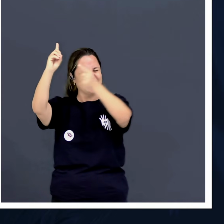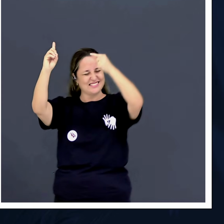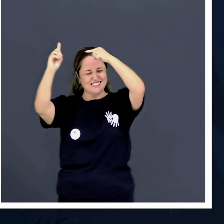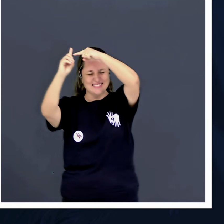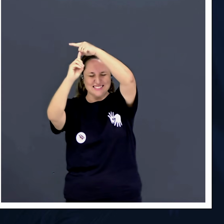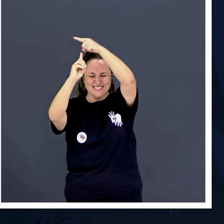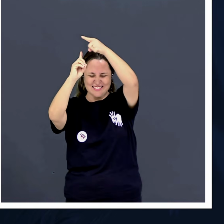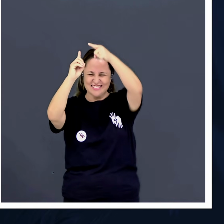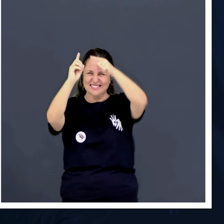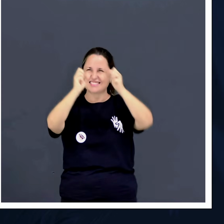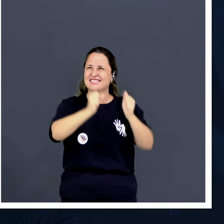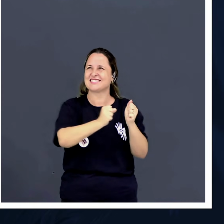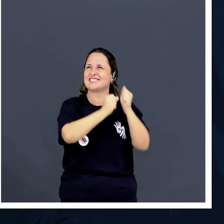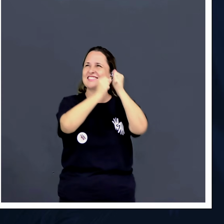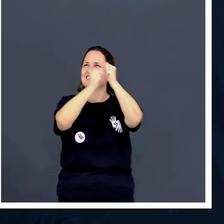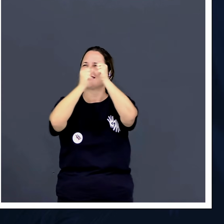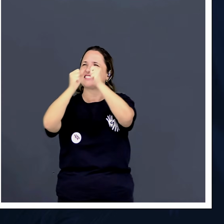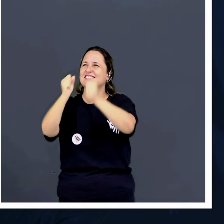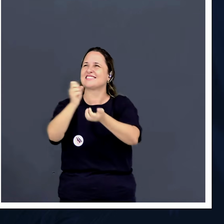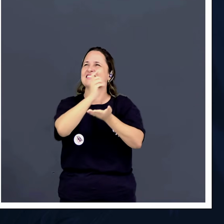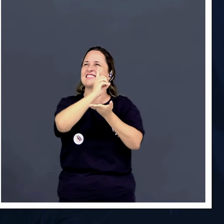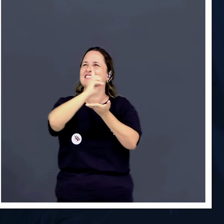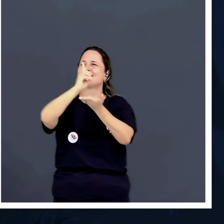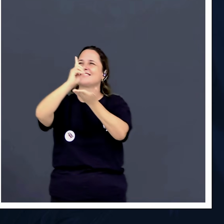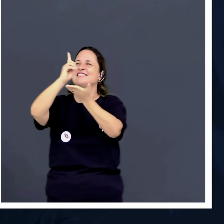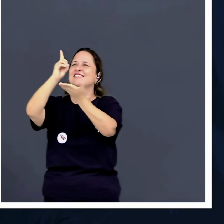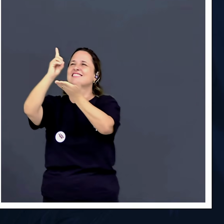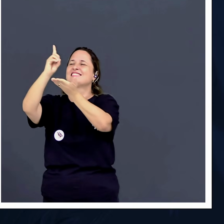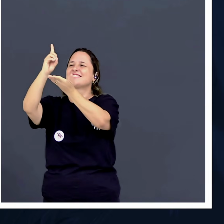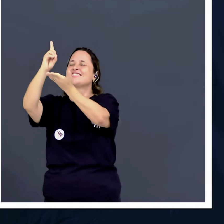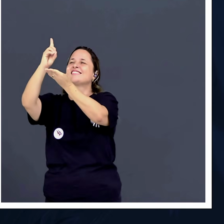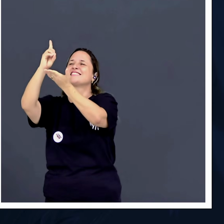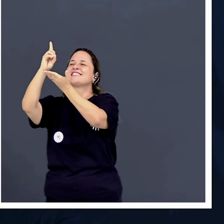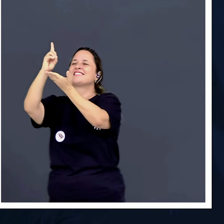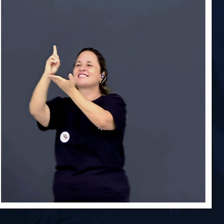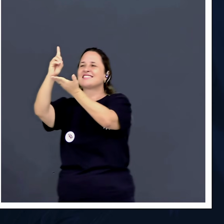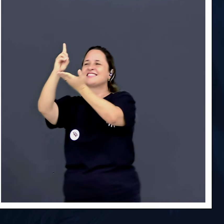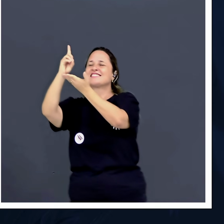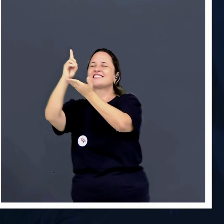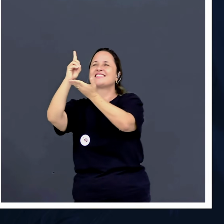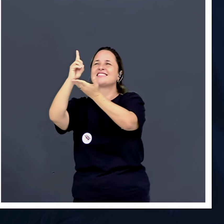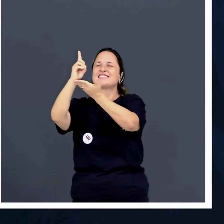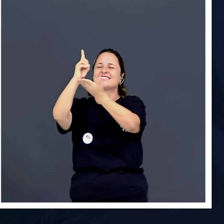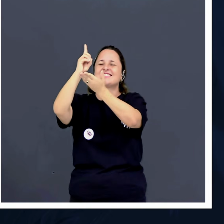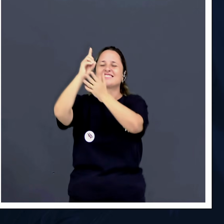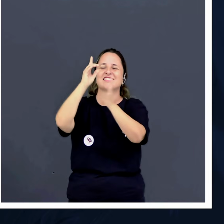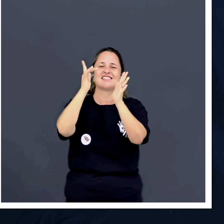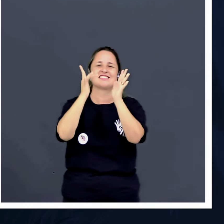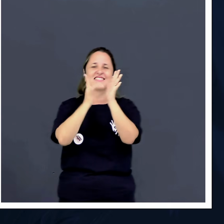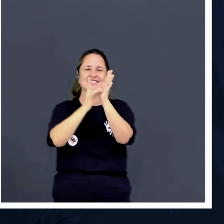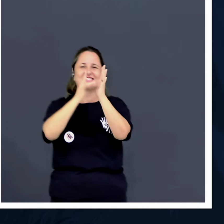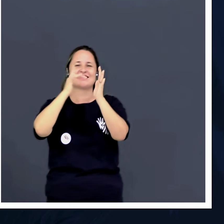Maravilhoso, santo e poderoso Deus. Vamos cantar juntos, filho de Davi.